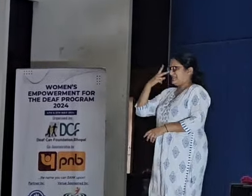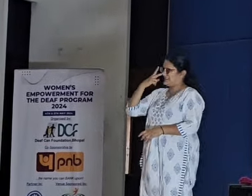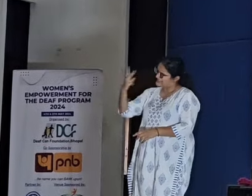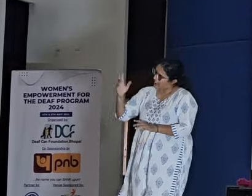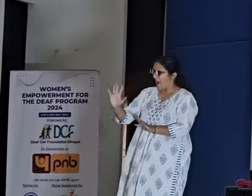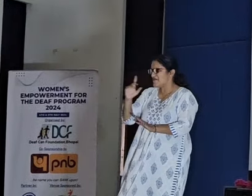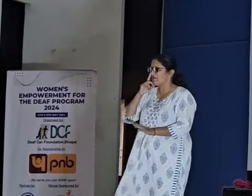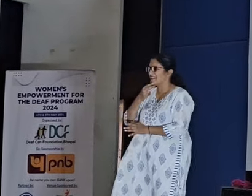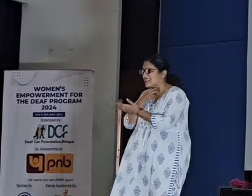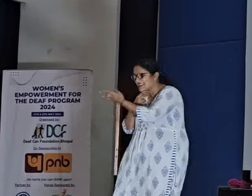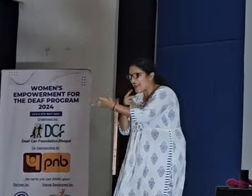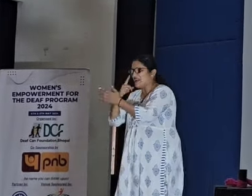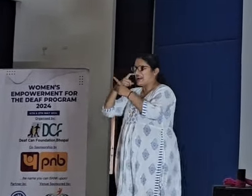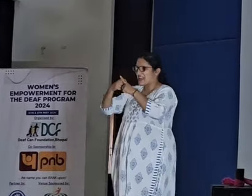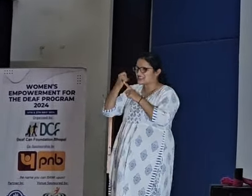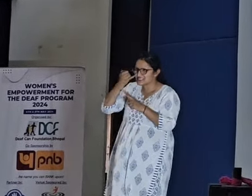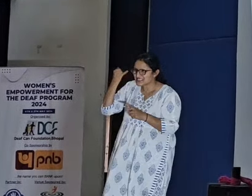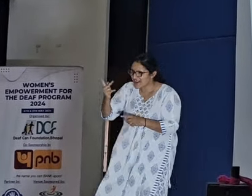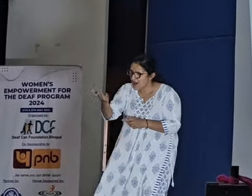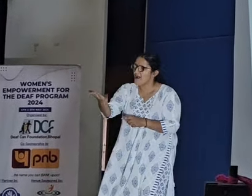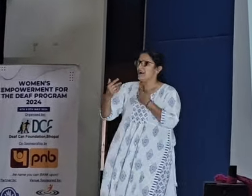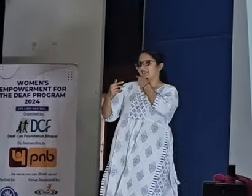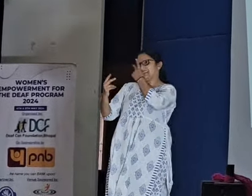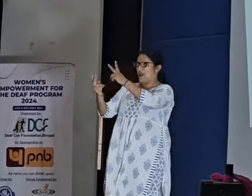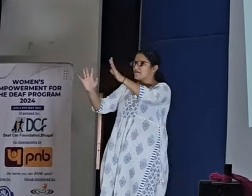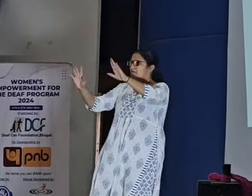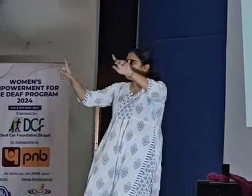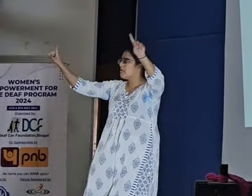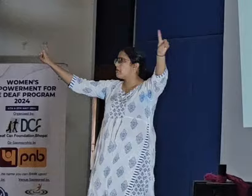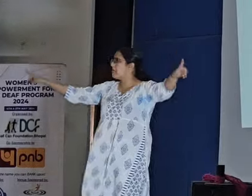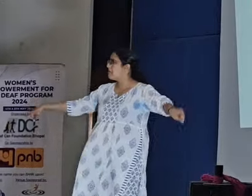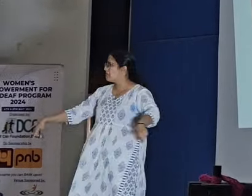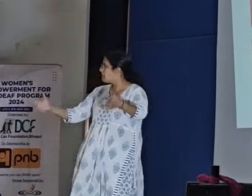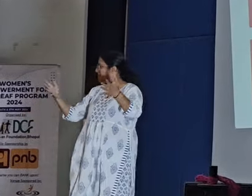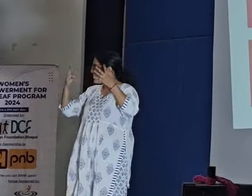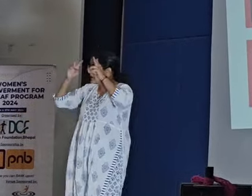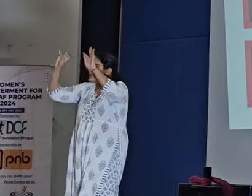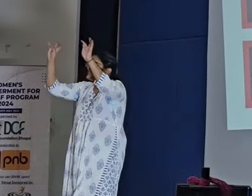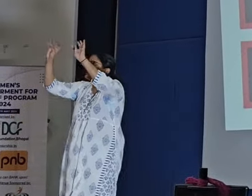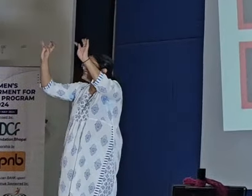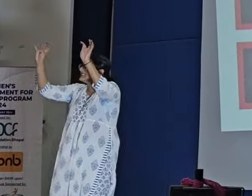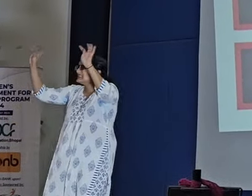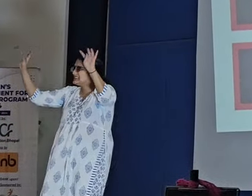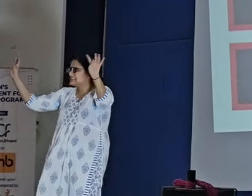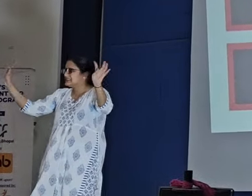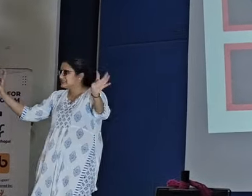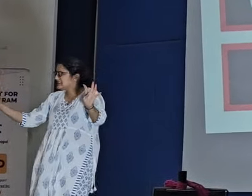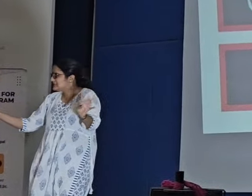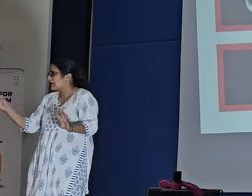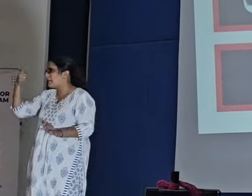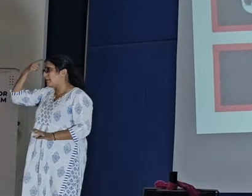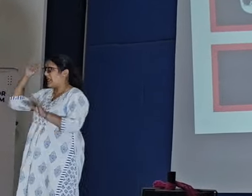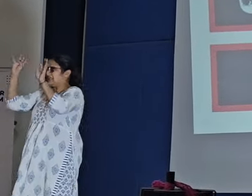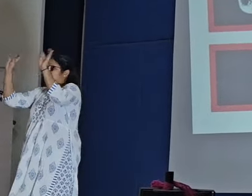सर्कल मेरा दायरा है। अब फॉर एग्जाम्पल सेकेंड जो फोटो है, मुझे आसपास का अंदर शेडी शेडी ब्लैक दिख रहा है,